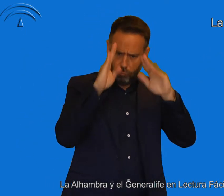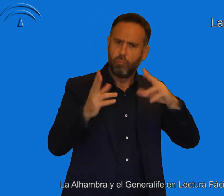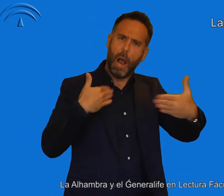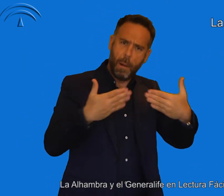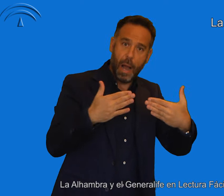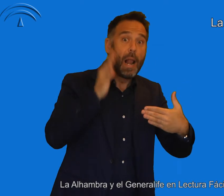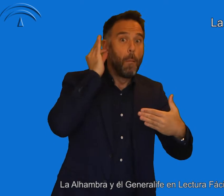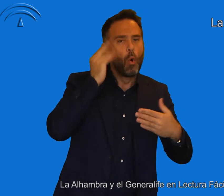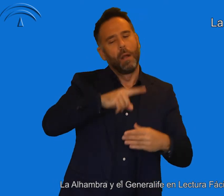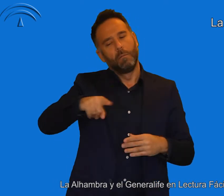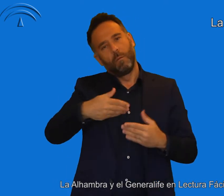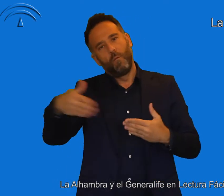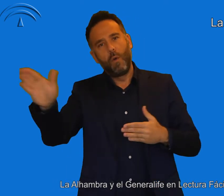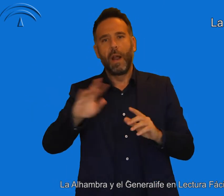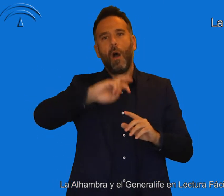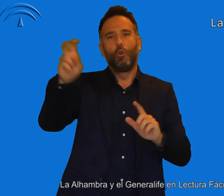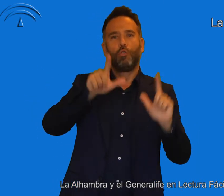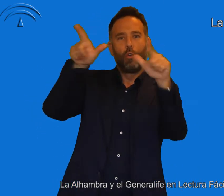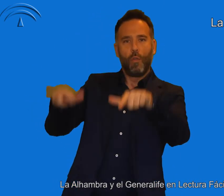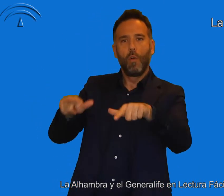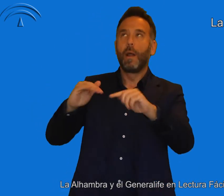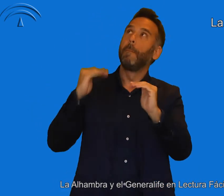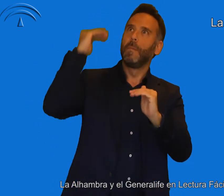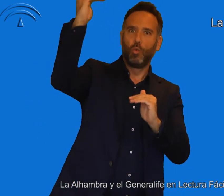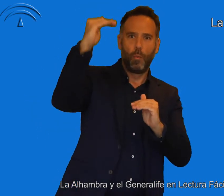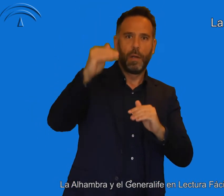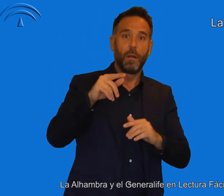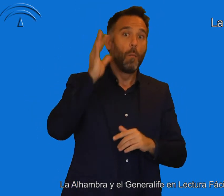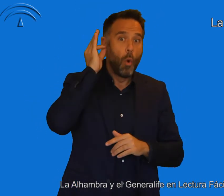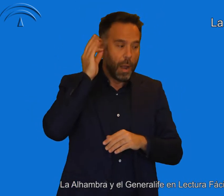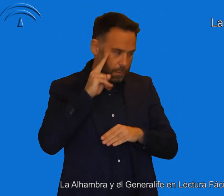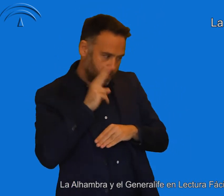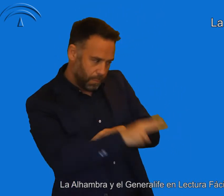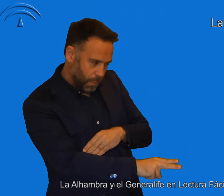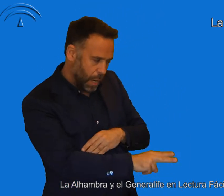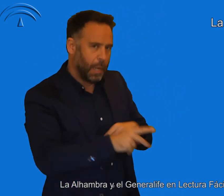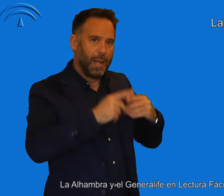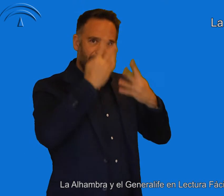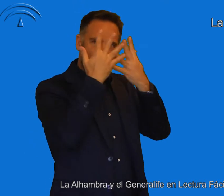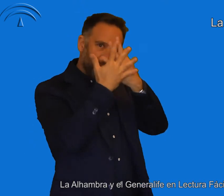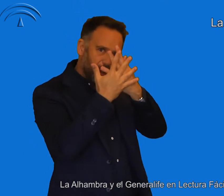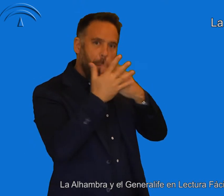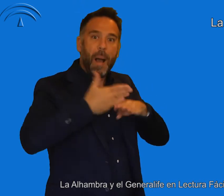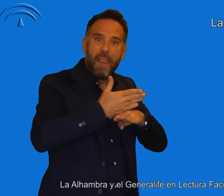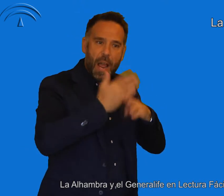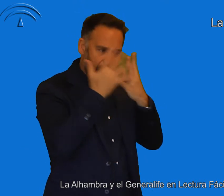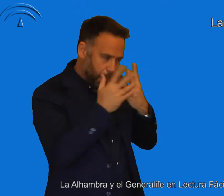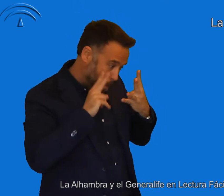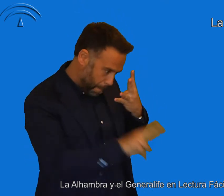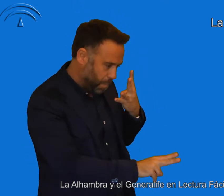los hombres se atendían y las mujeres se retiraban a sus estancias, en el piso superior. Ellas miraban por